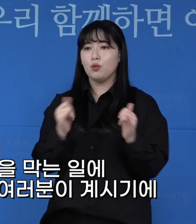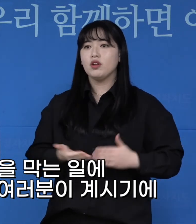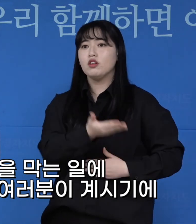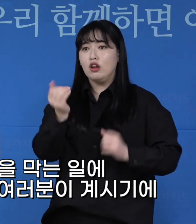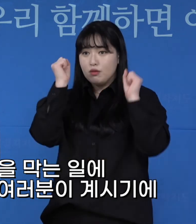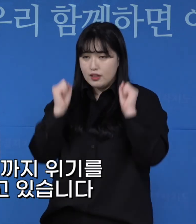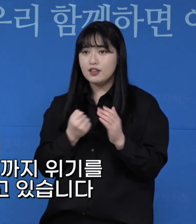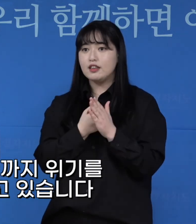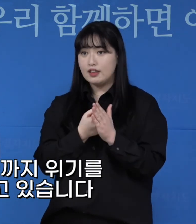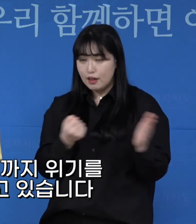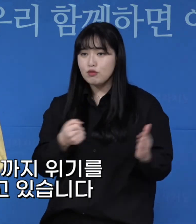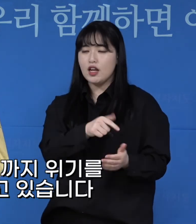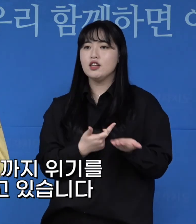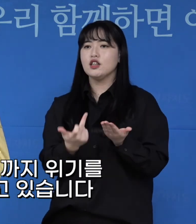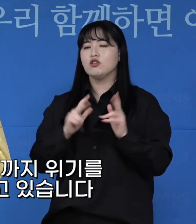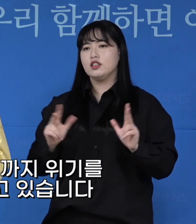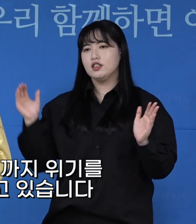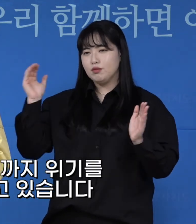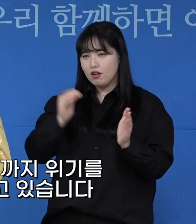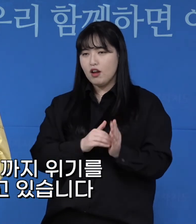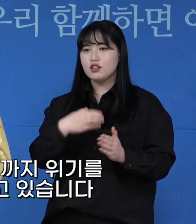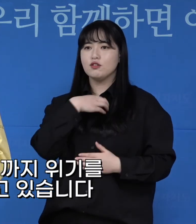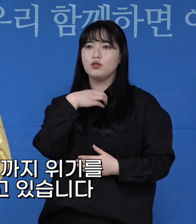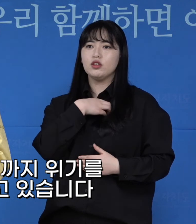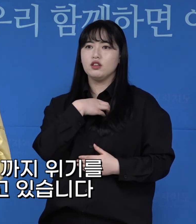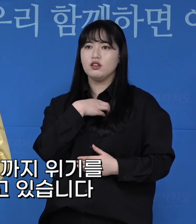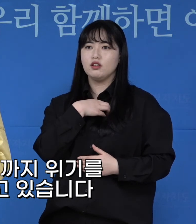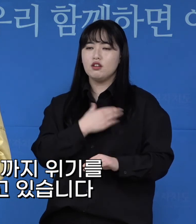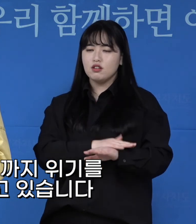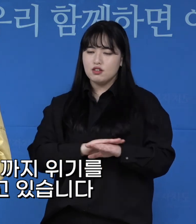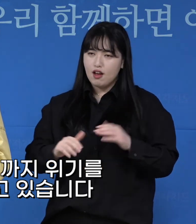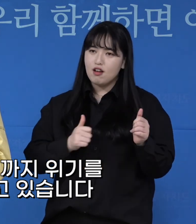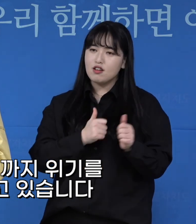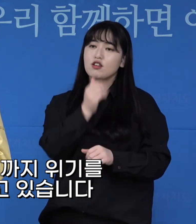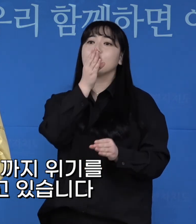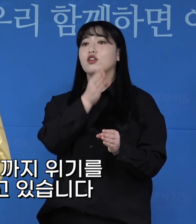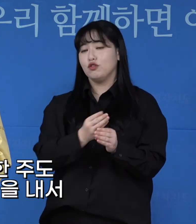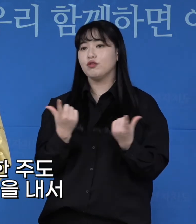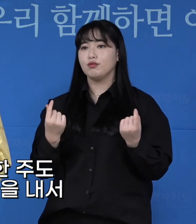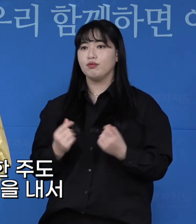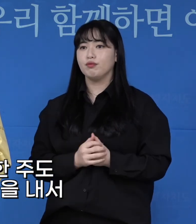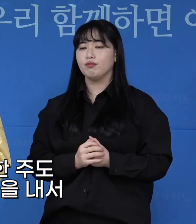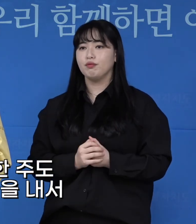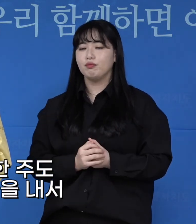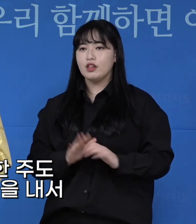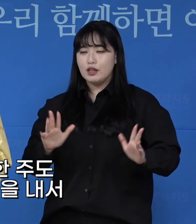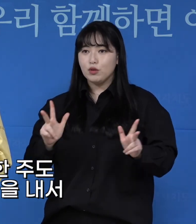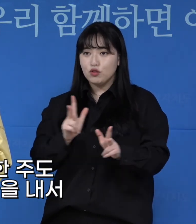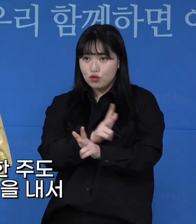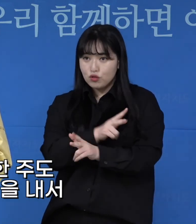여러분이 계시기에 제주가 현재까지 위기를 잘 이겨내고 있습니다. 이번 한